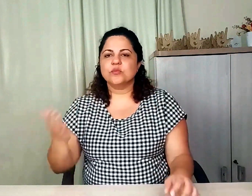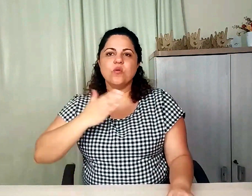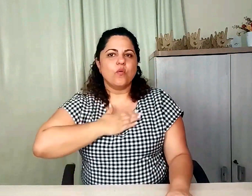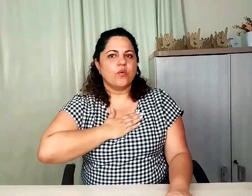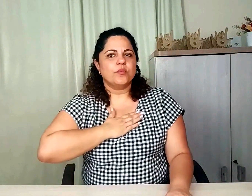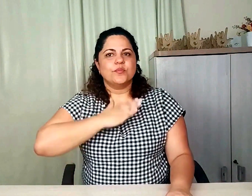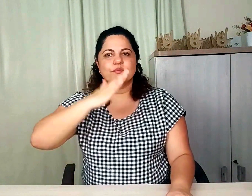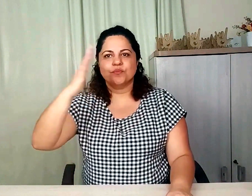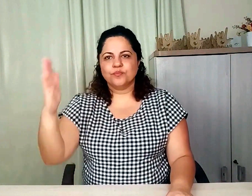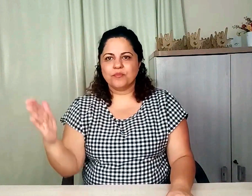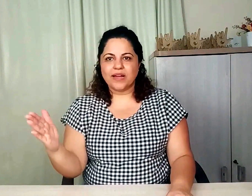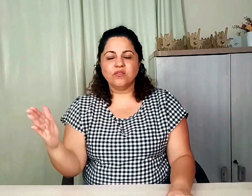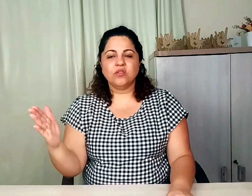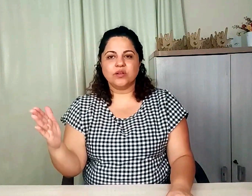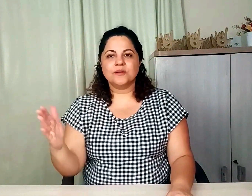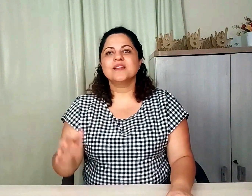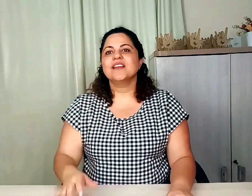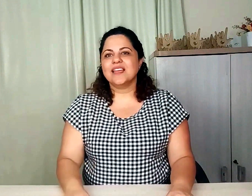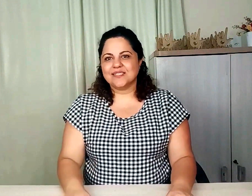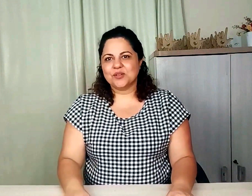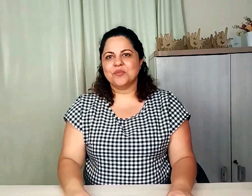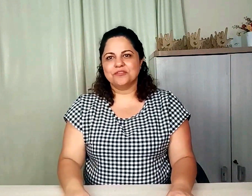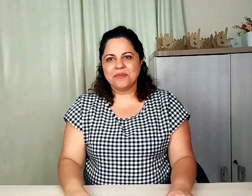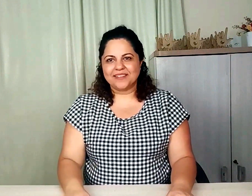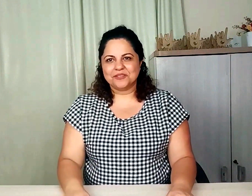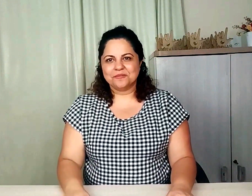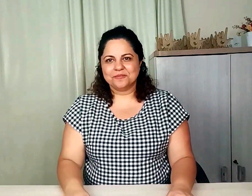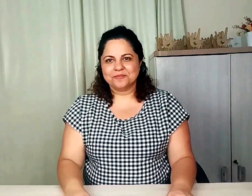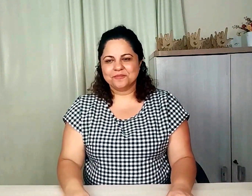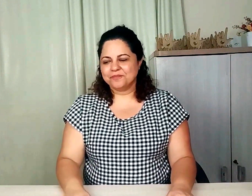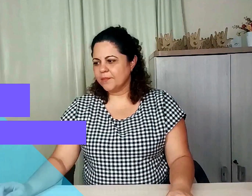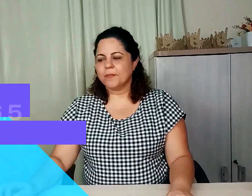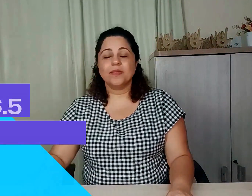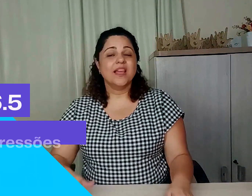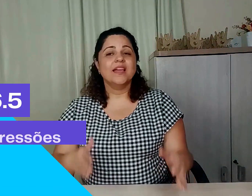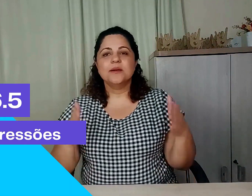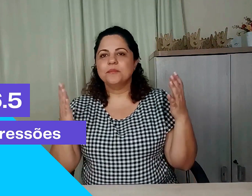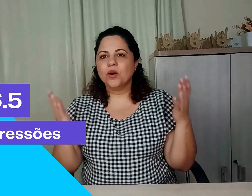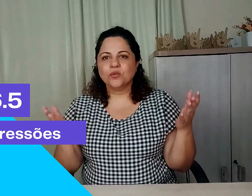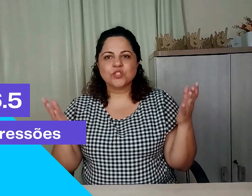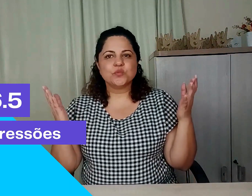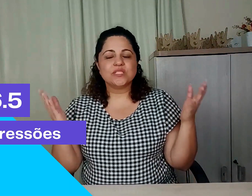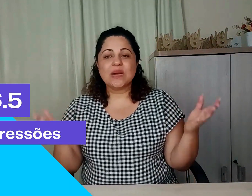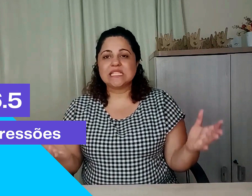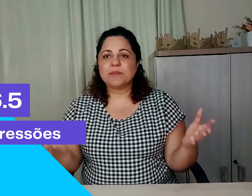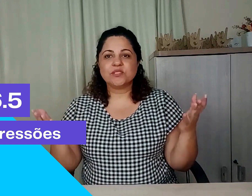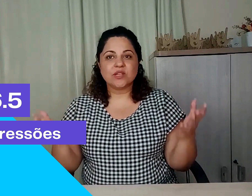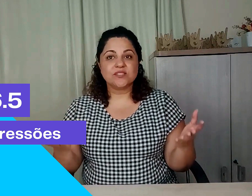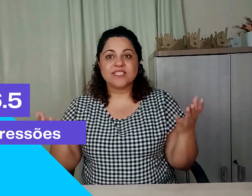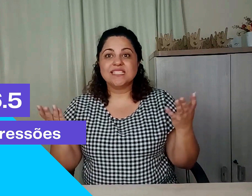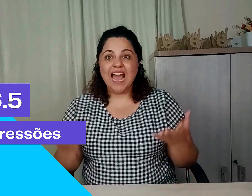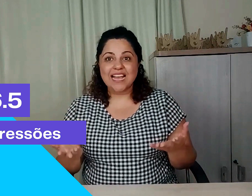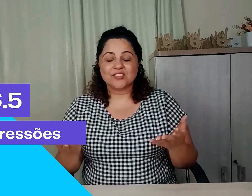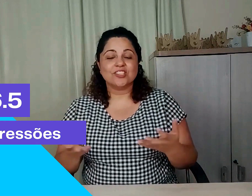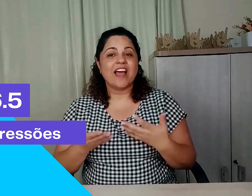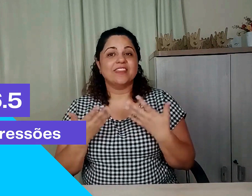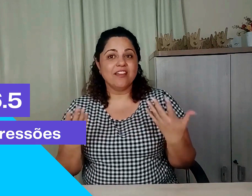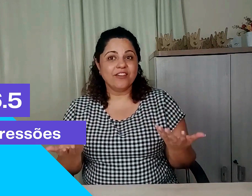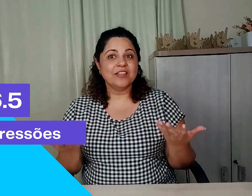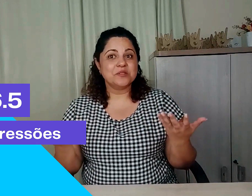corpo. Para fora, esse é o movimento. Por último, são as expressões faciais. Nós já até falamos